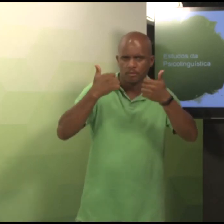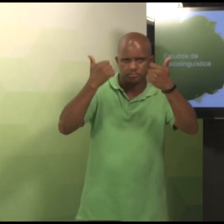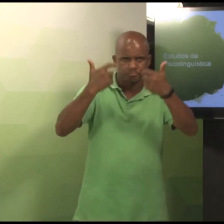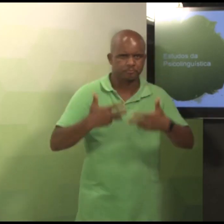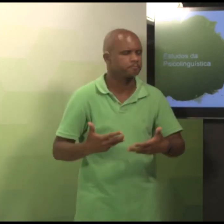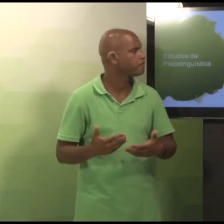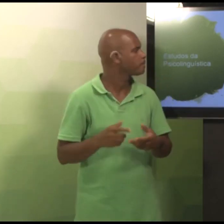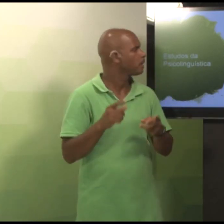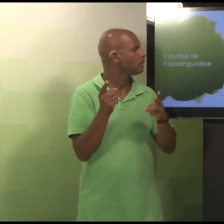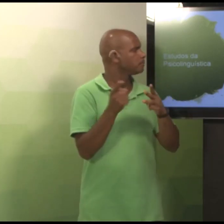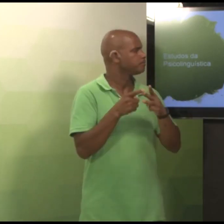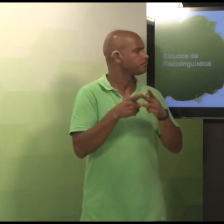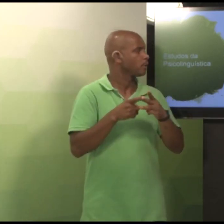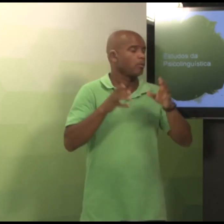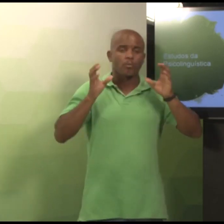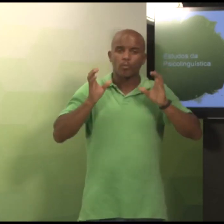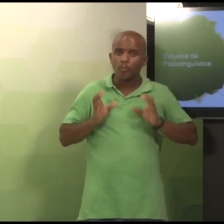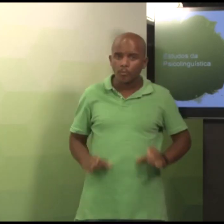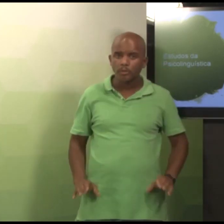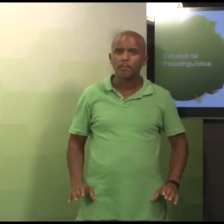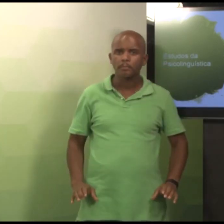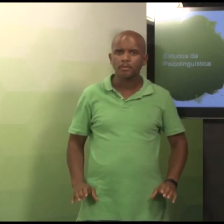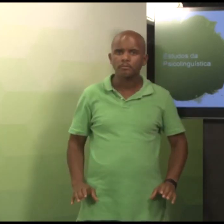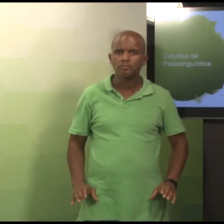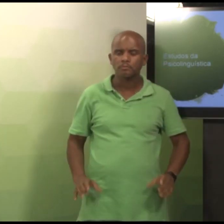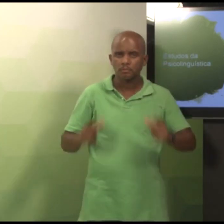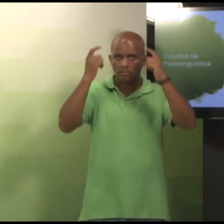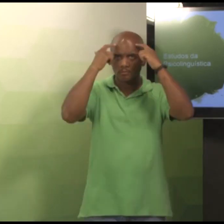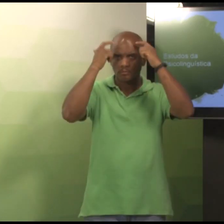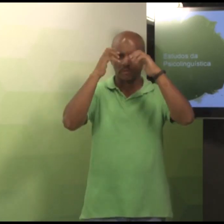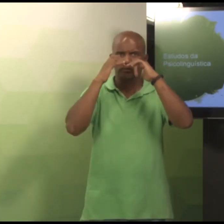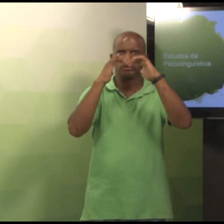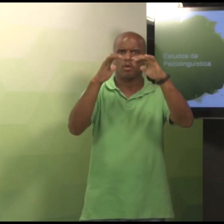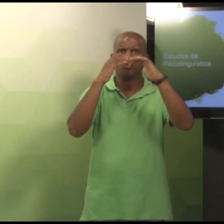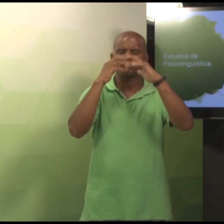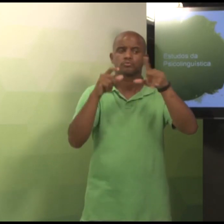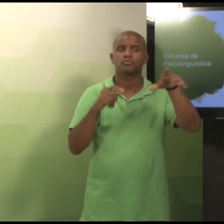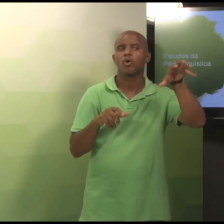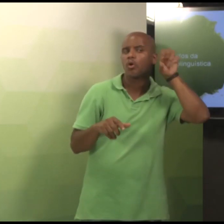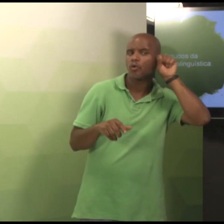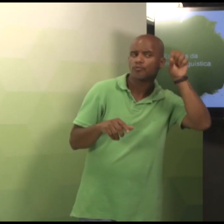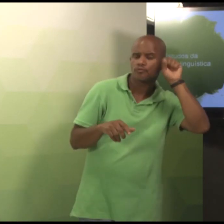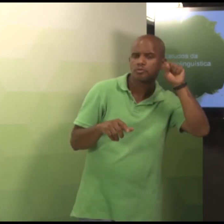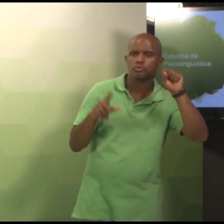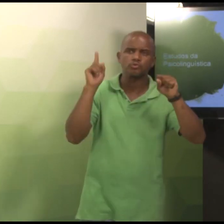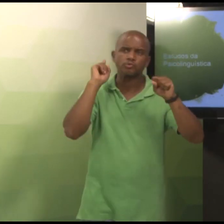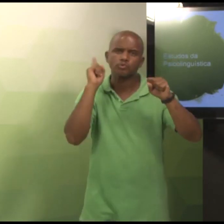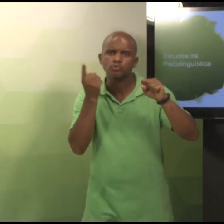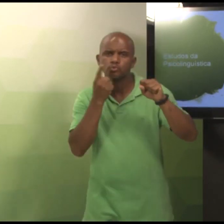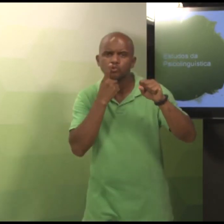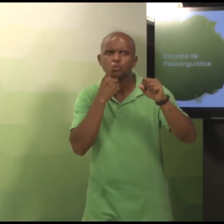explicar. Segundo, o comportamento neurológico de surdos e